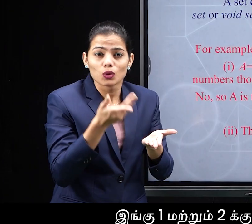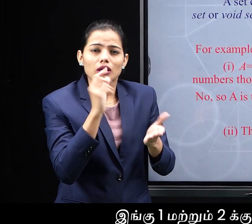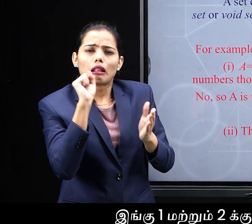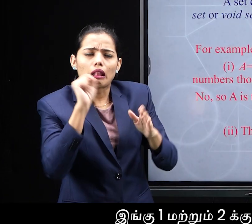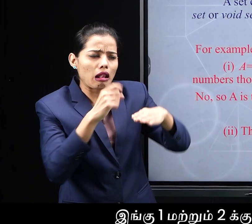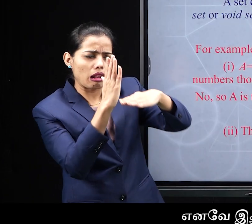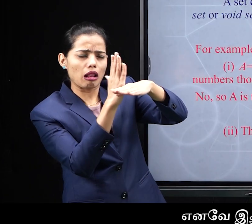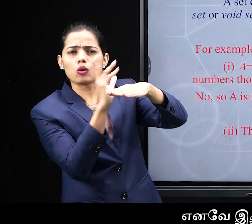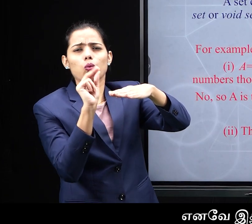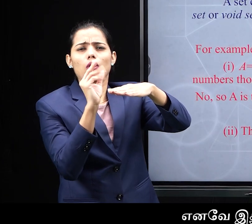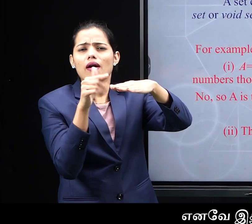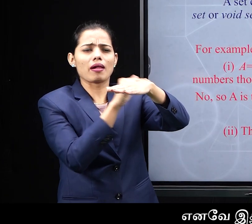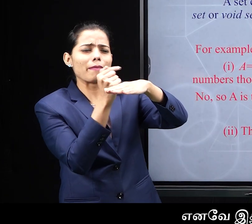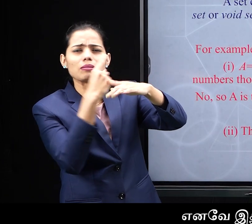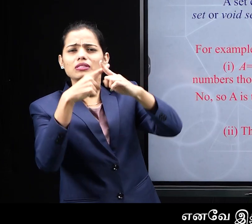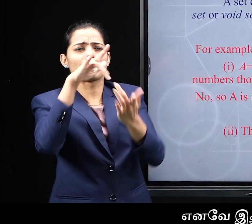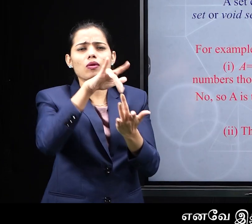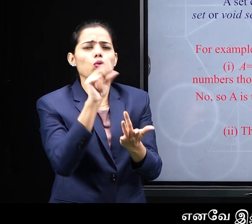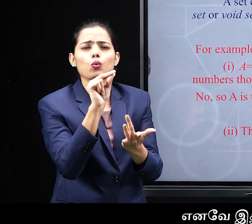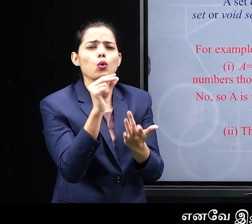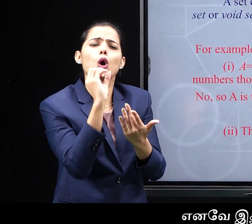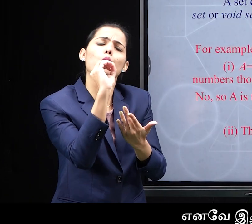எண்கள் இல்லை. எனவே இது வெற்று கணம் ஆகும்.